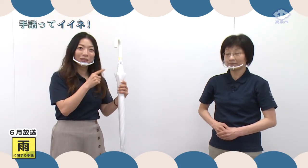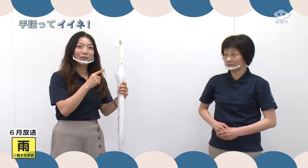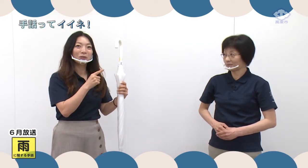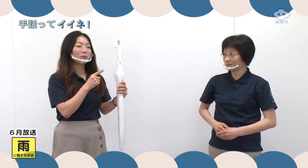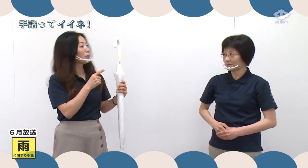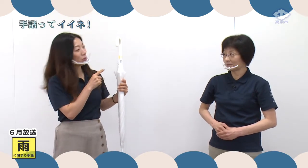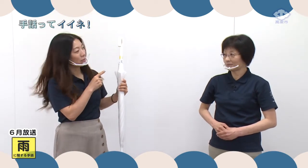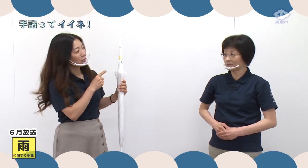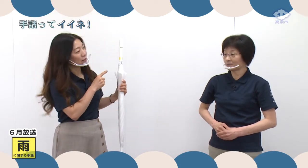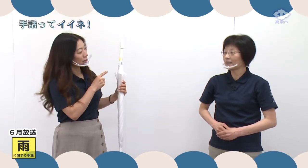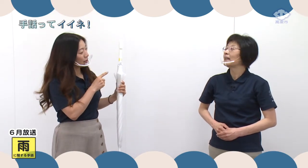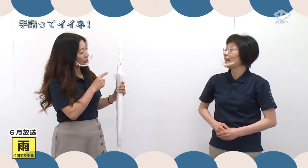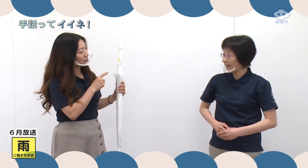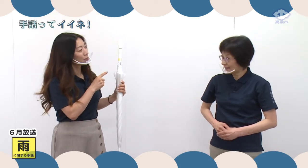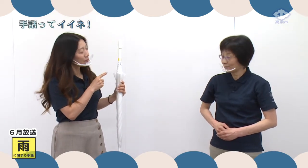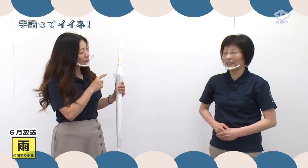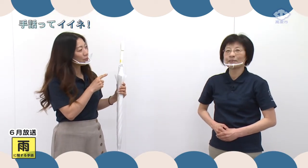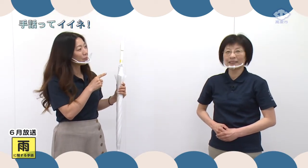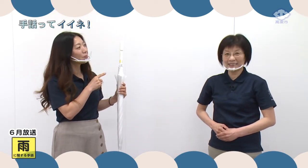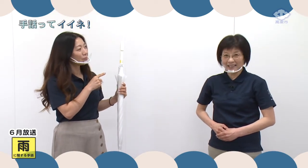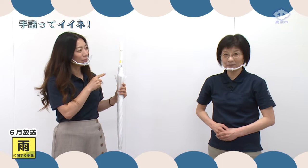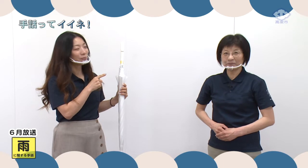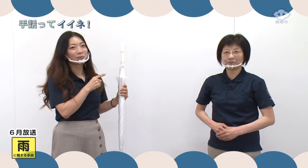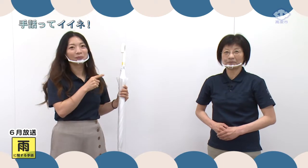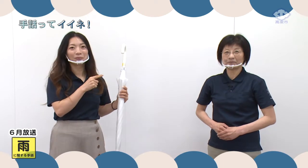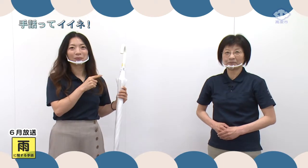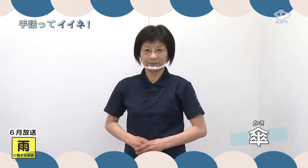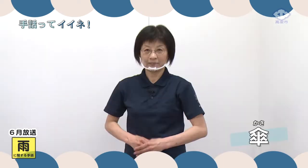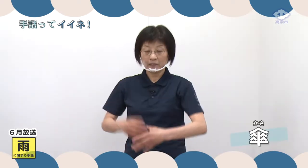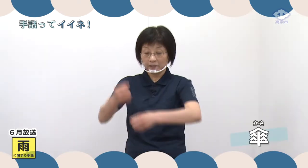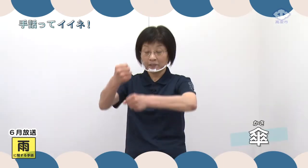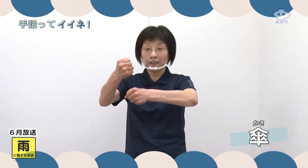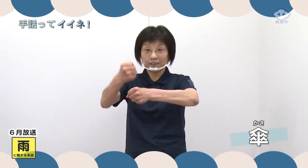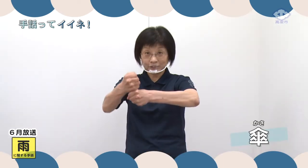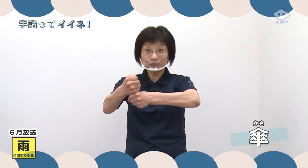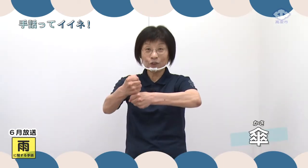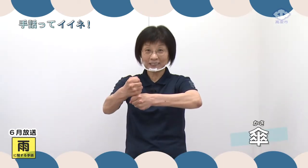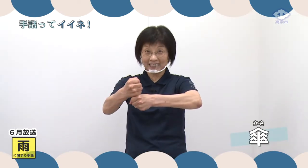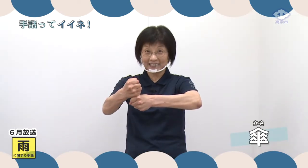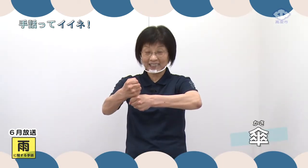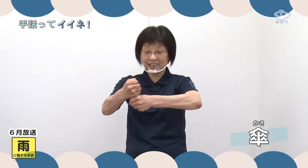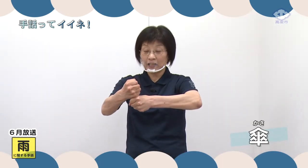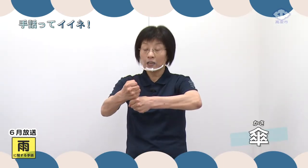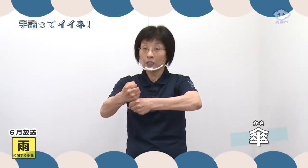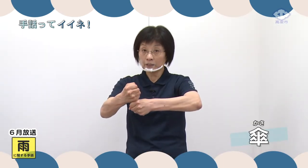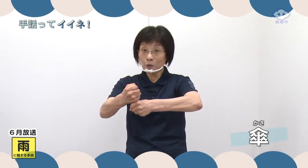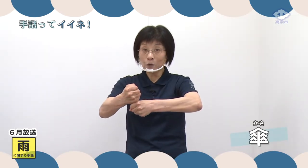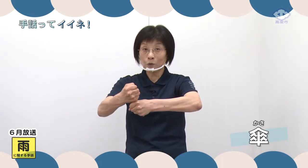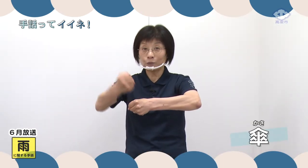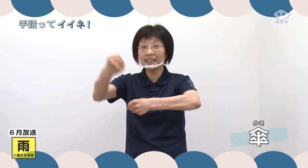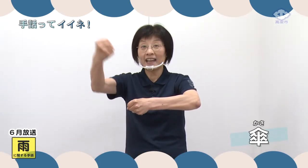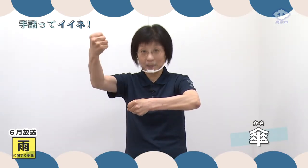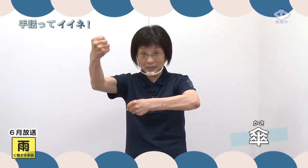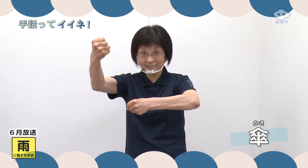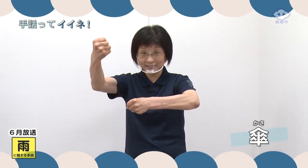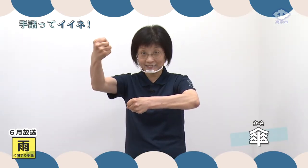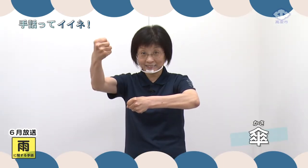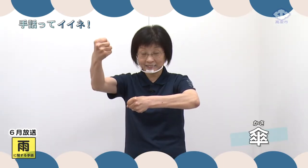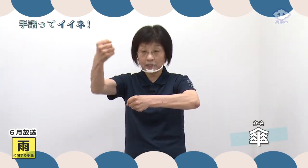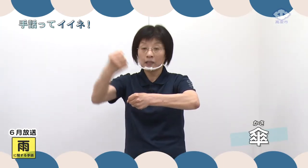傘の手話を教えてください。 はい、わかりました。グーを重ねて片方を上に上げます。